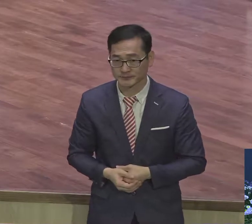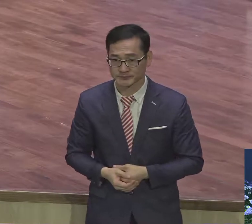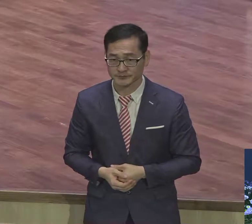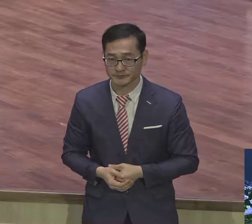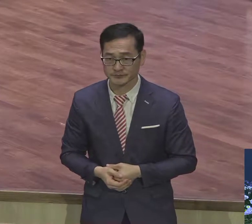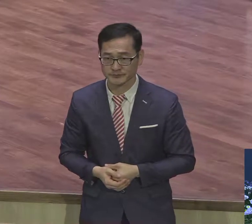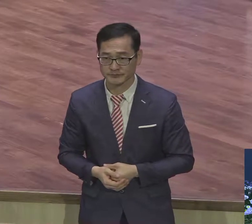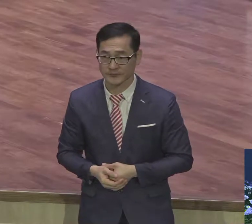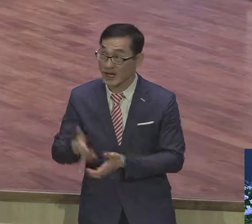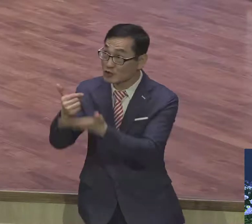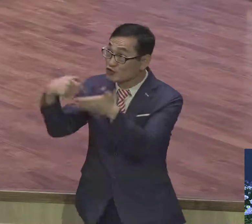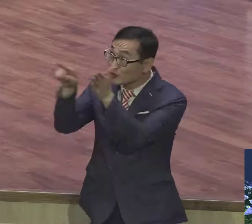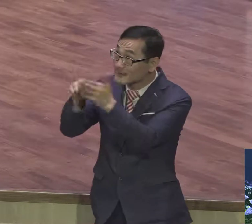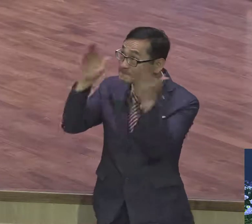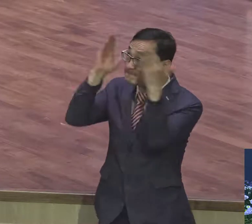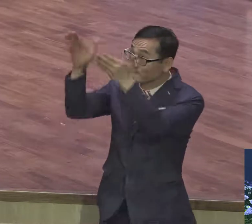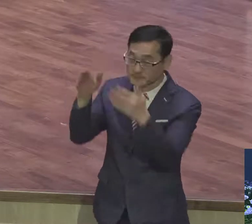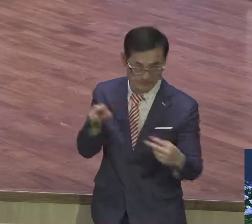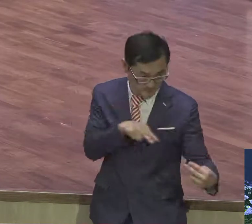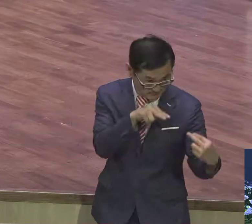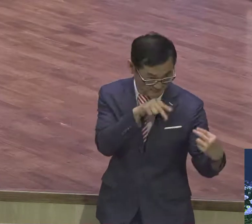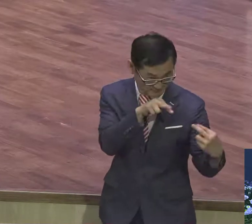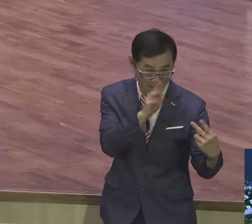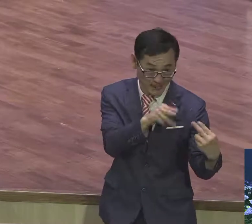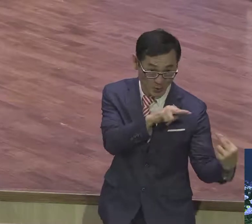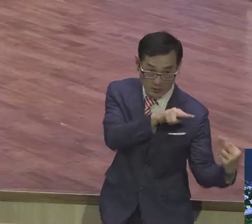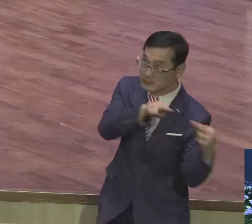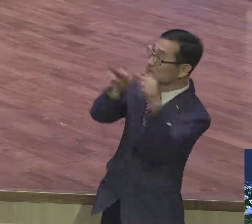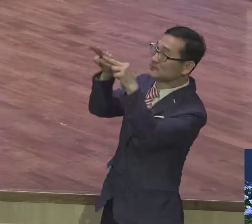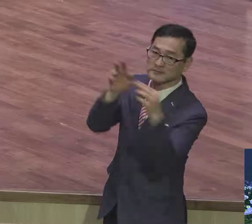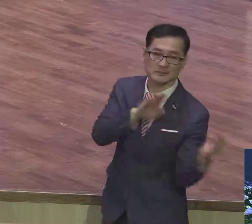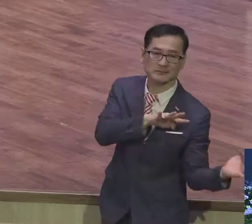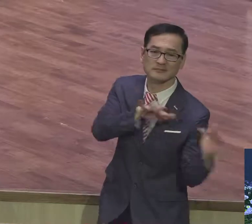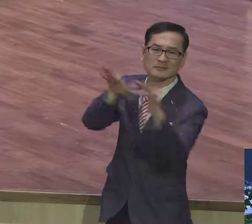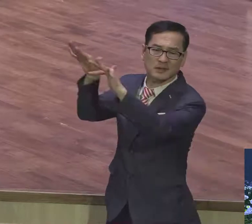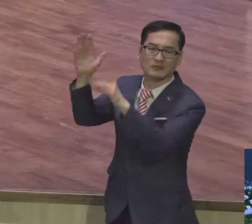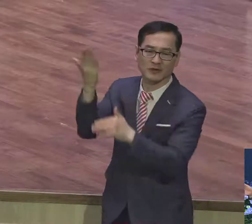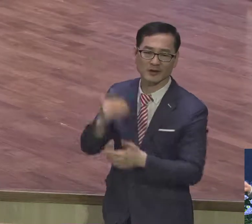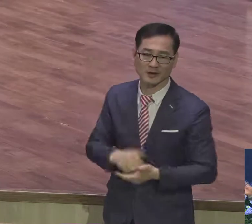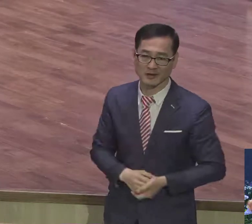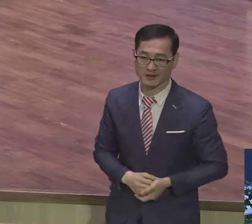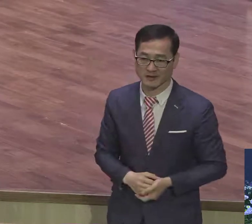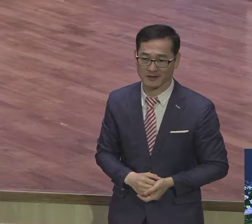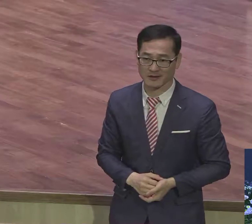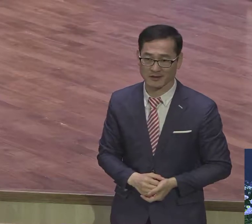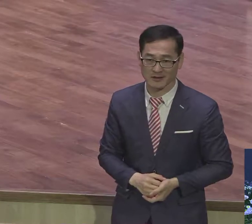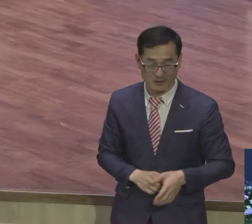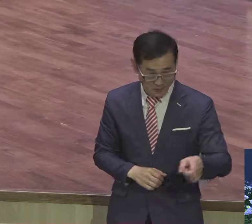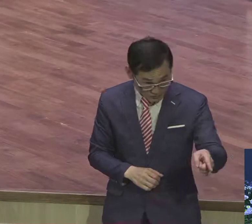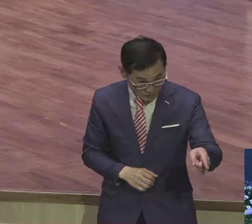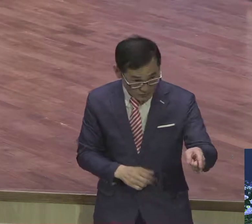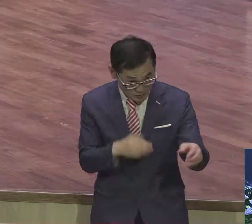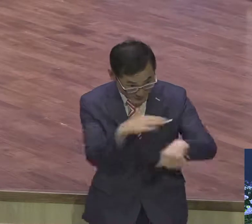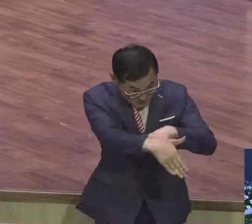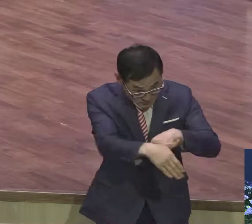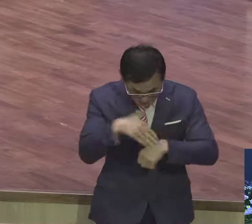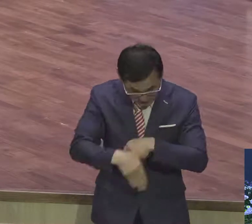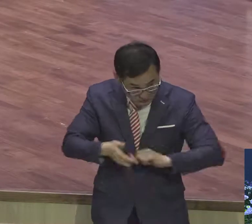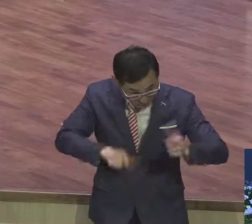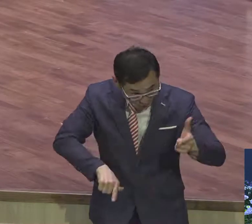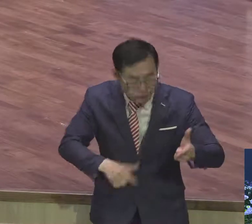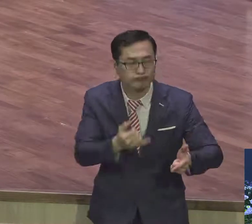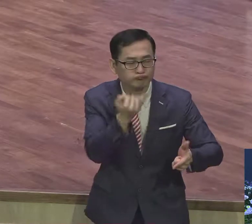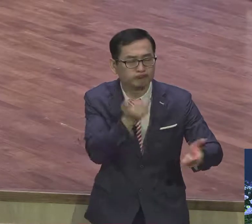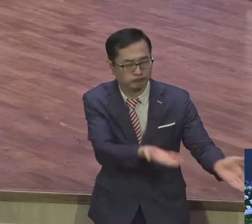있어요 구약의 절기를 지킬 때 특정한 나를 지키고 원하면 그렇게 하면 되고 너는 그렇게 지켜라 그렇지 않고